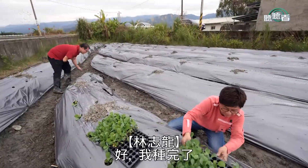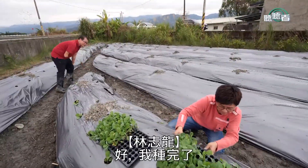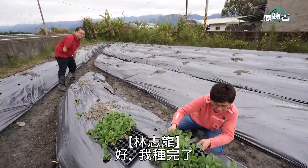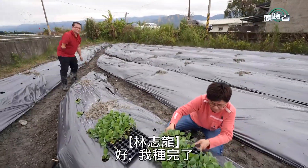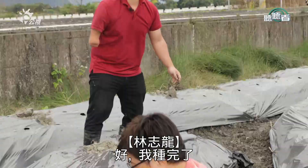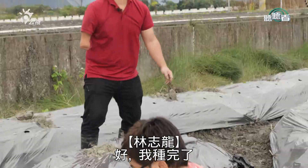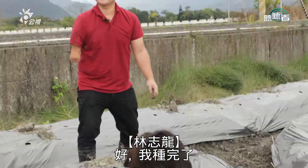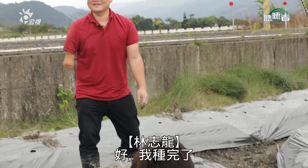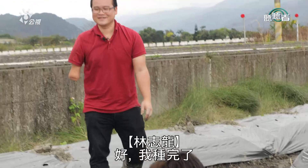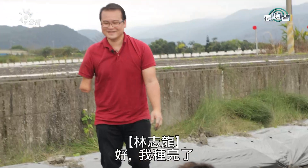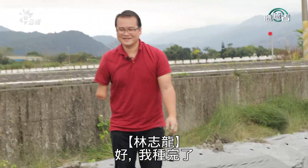我种完